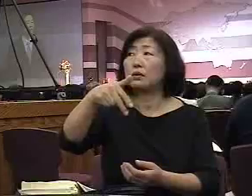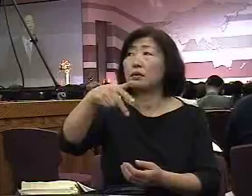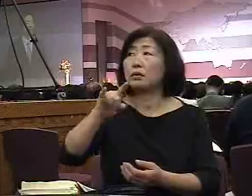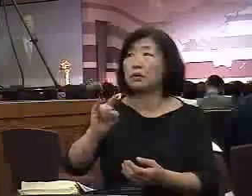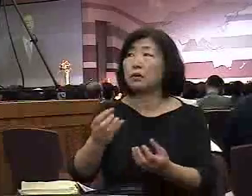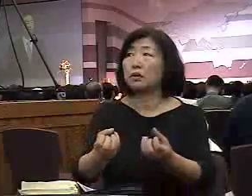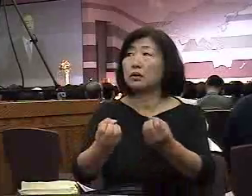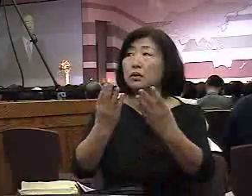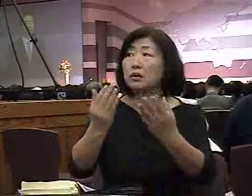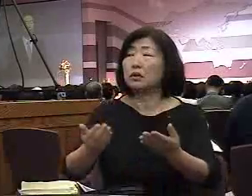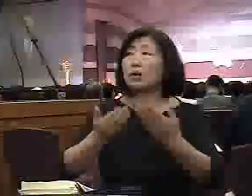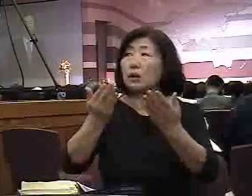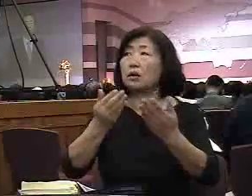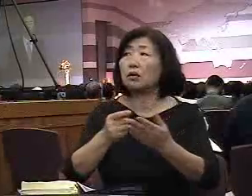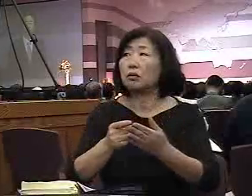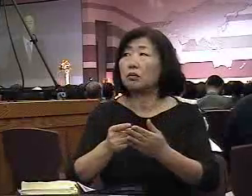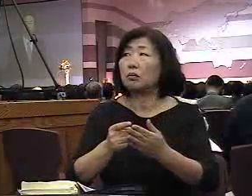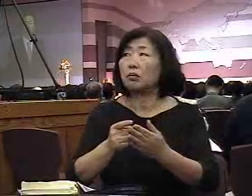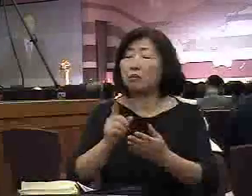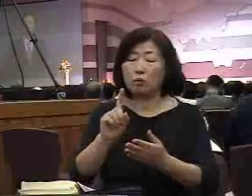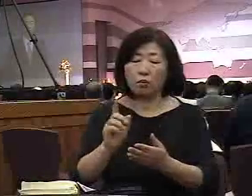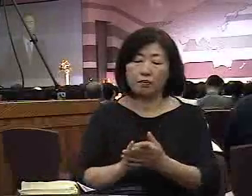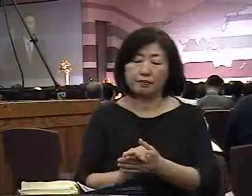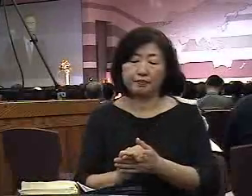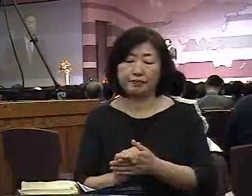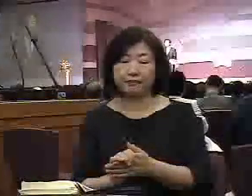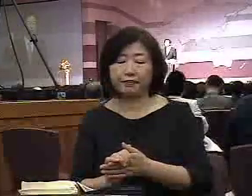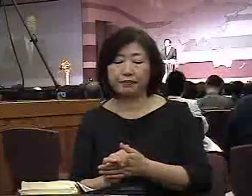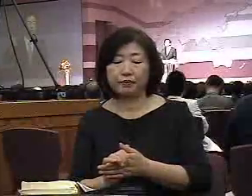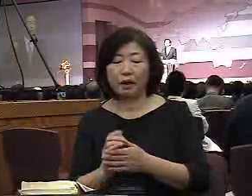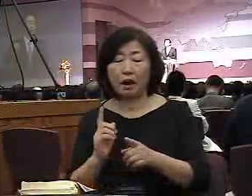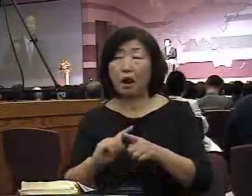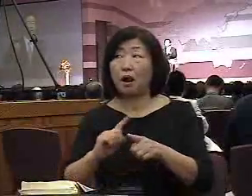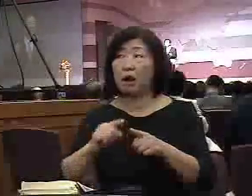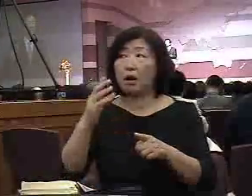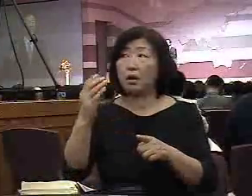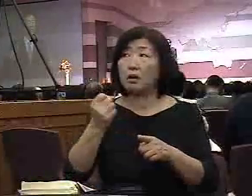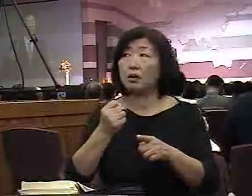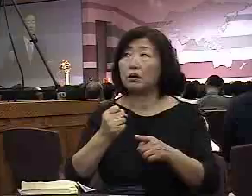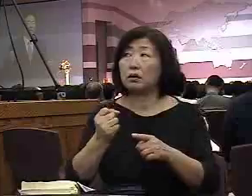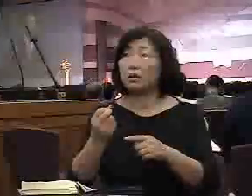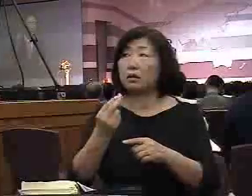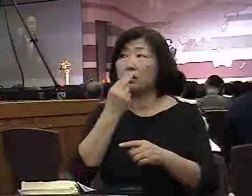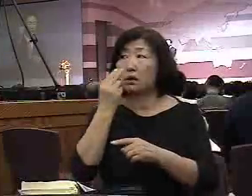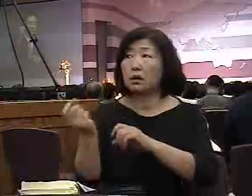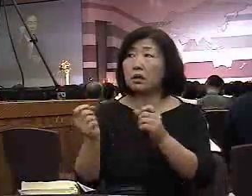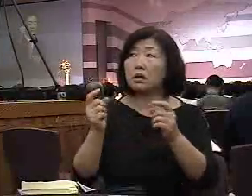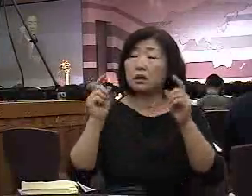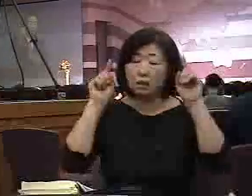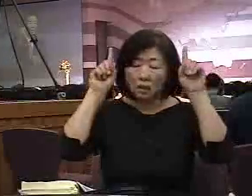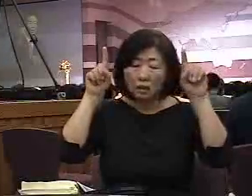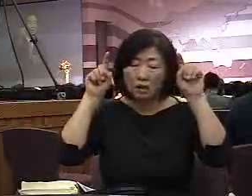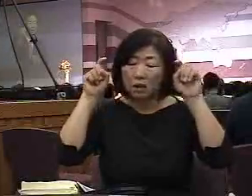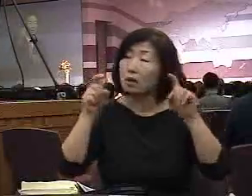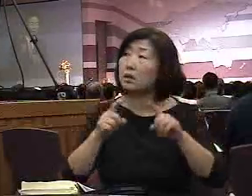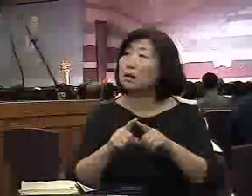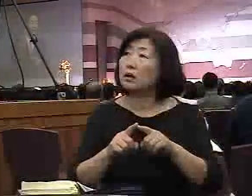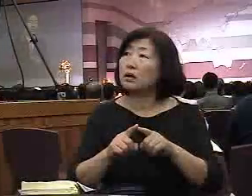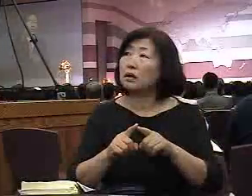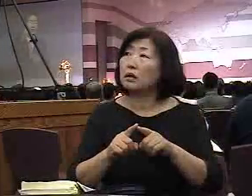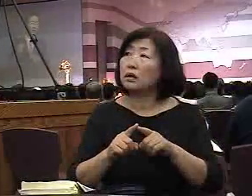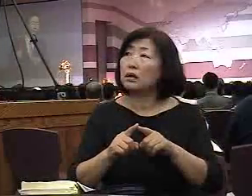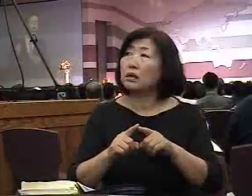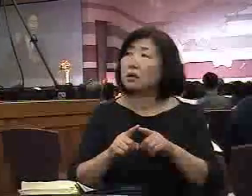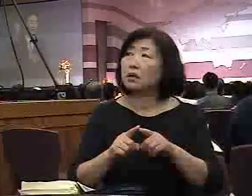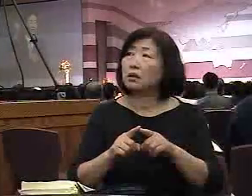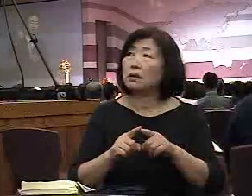거예요. 하나님께 번제로 드린다는 것은 칼을 잡고 그 살아있는 양을 친히